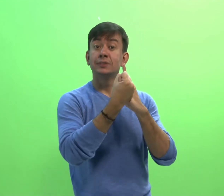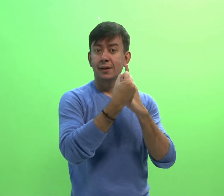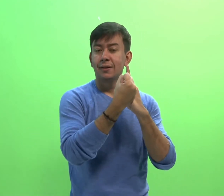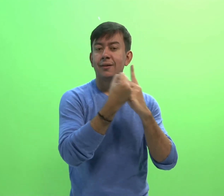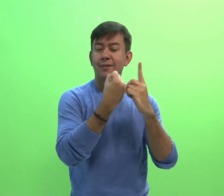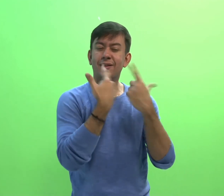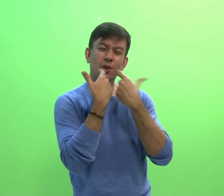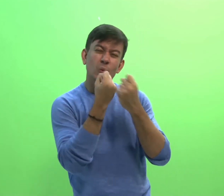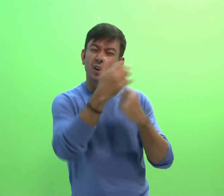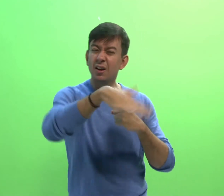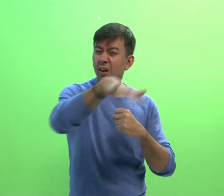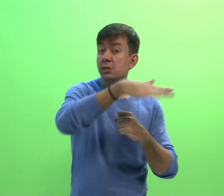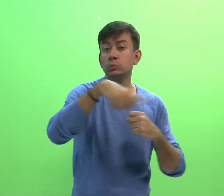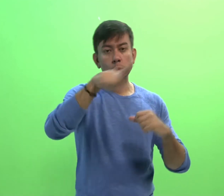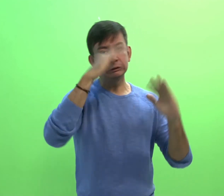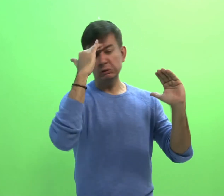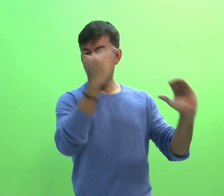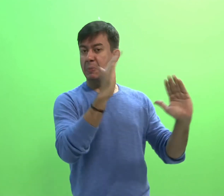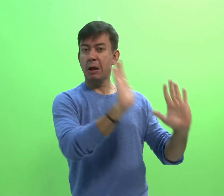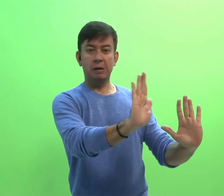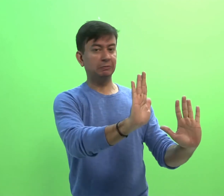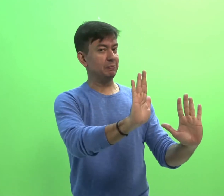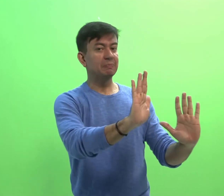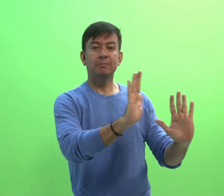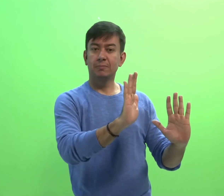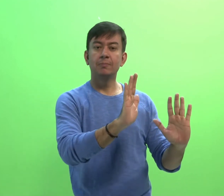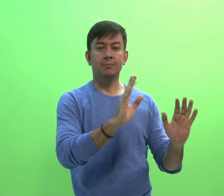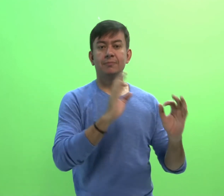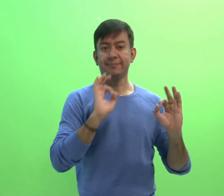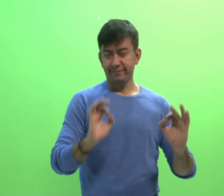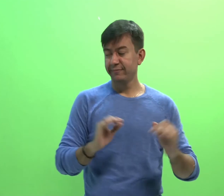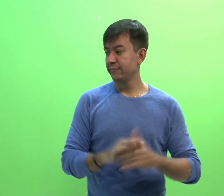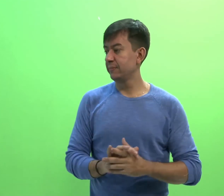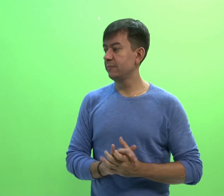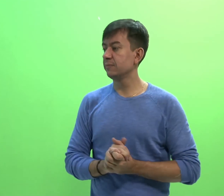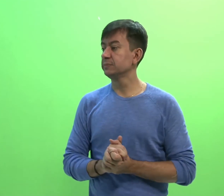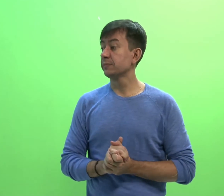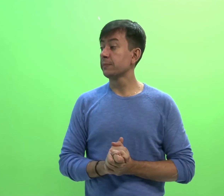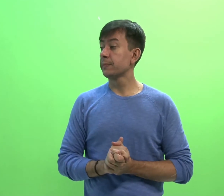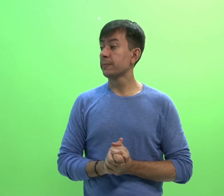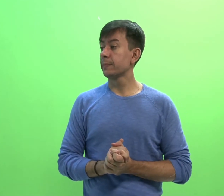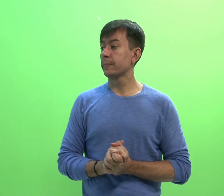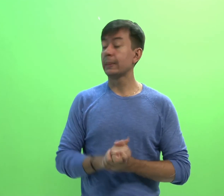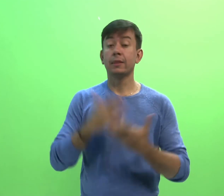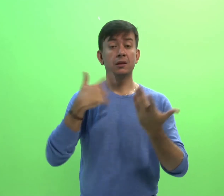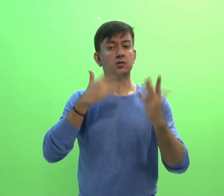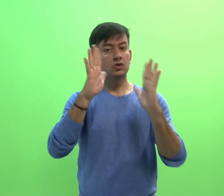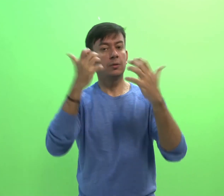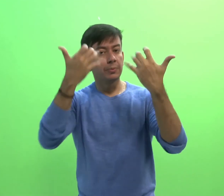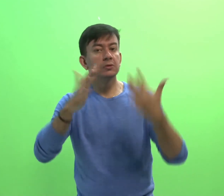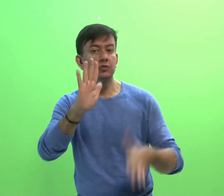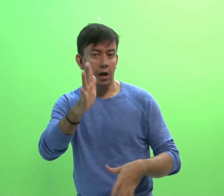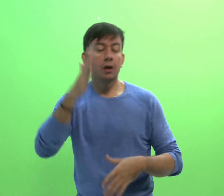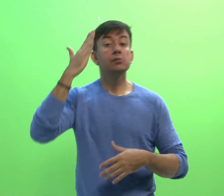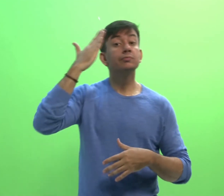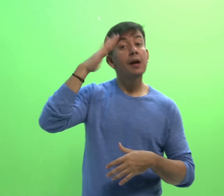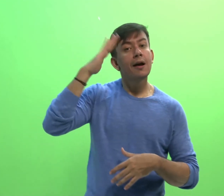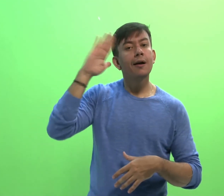alofones. Então, na área linguística, nós temos que respeitar esses alofones. Então, já expliquei para